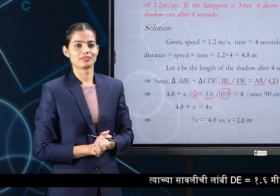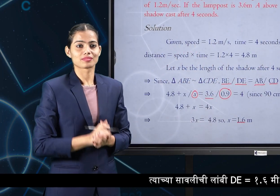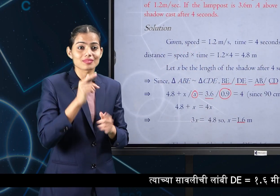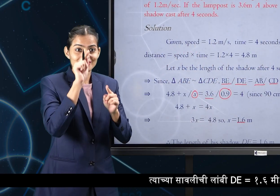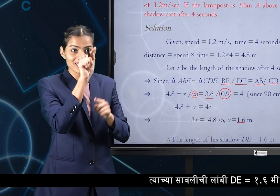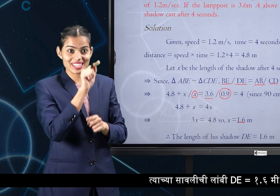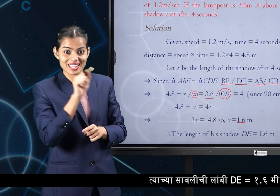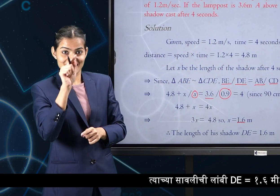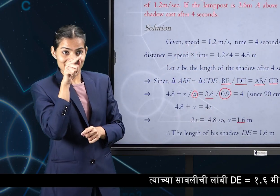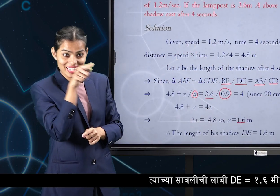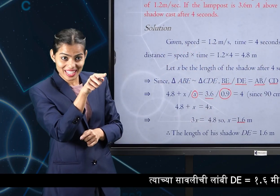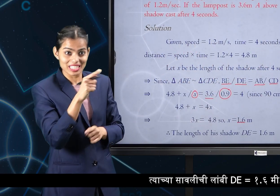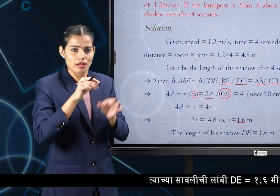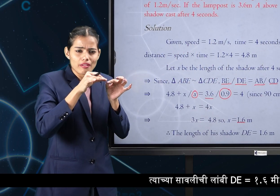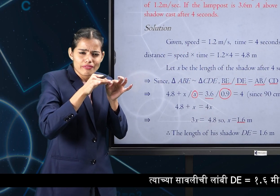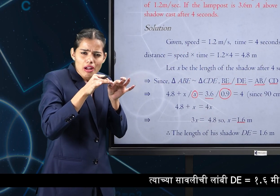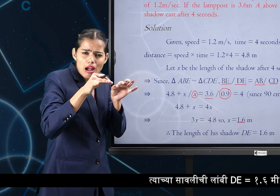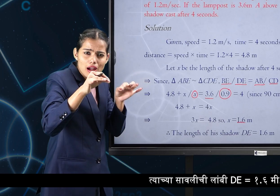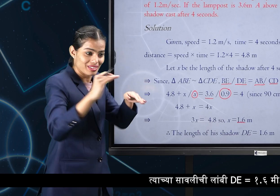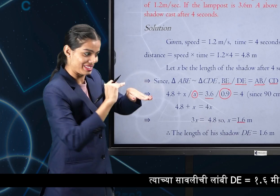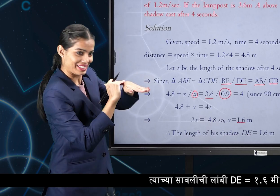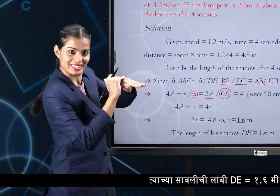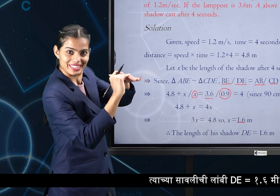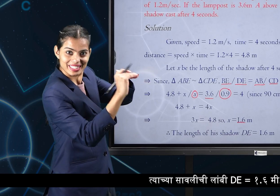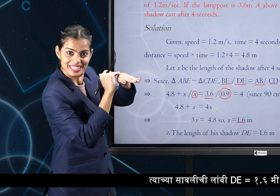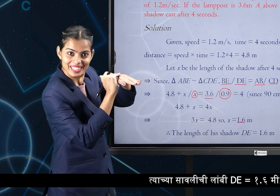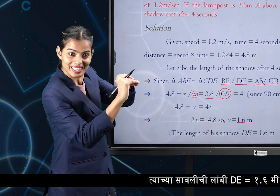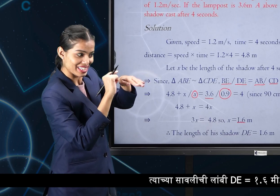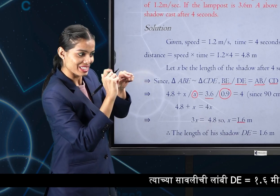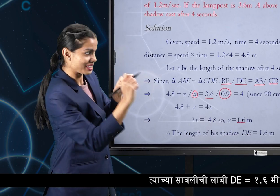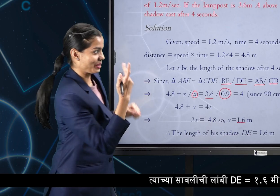त्यांच्या सावलीची लांबी DE is equal to 1.6 मीटर आहे.